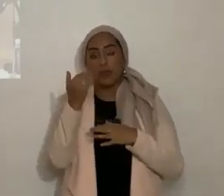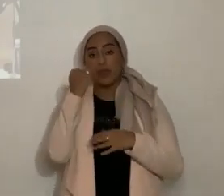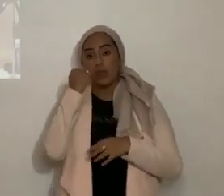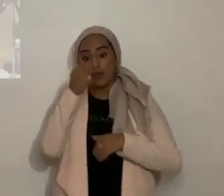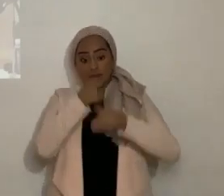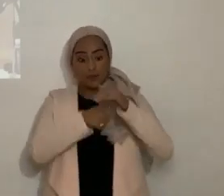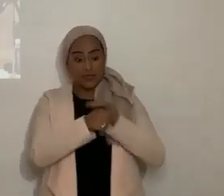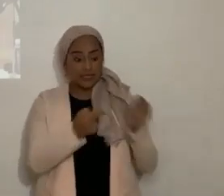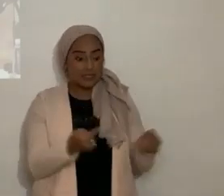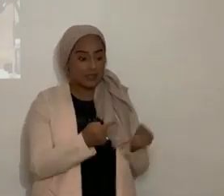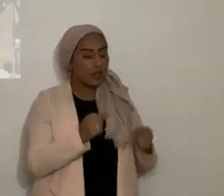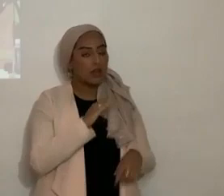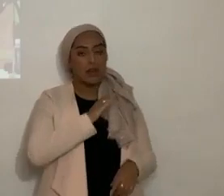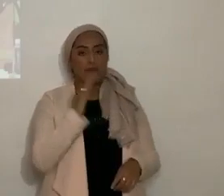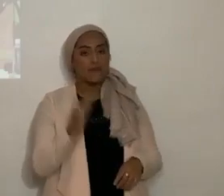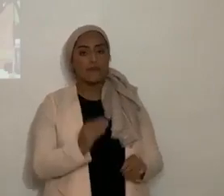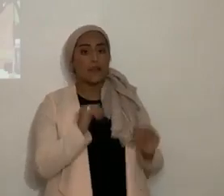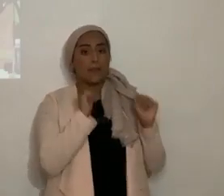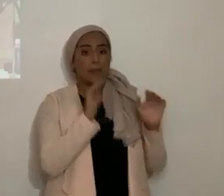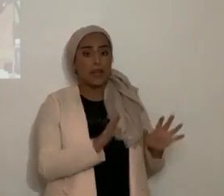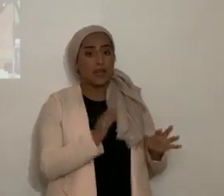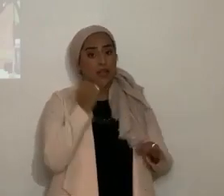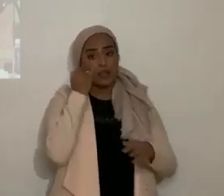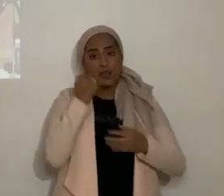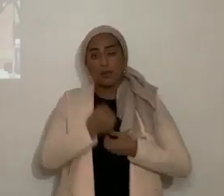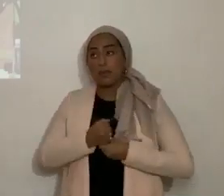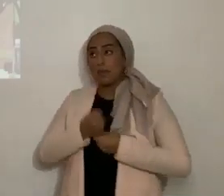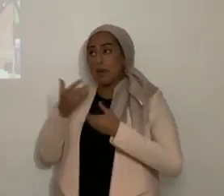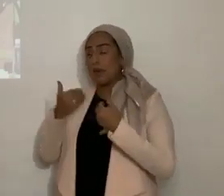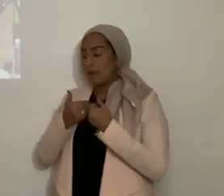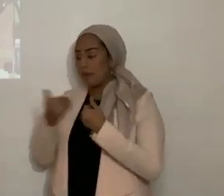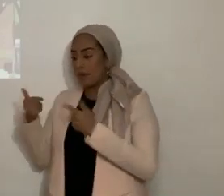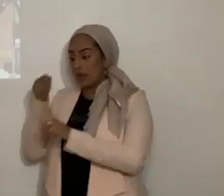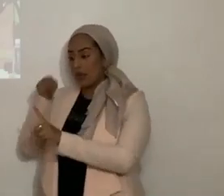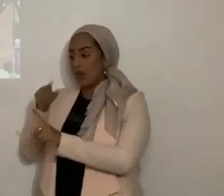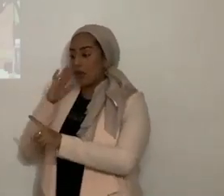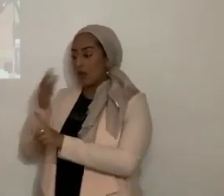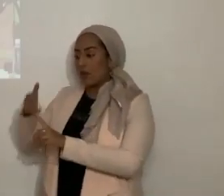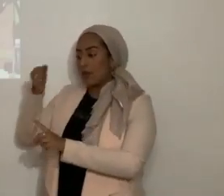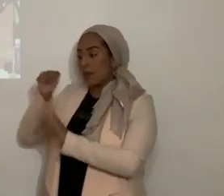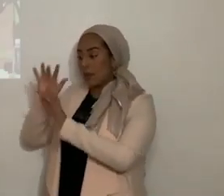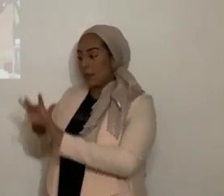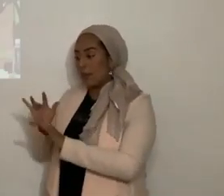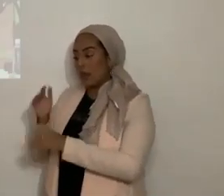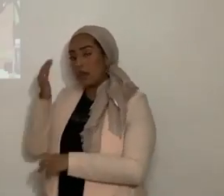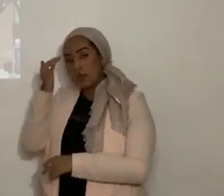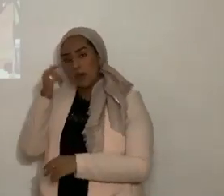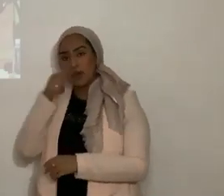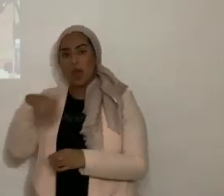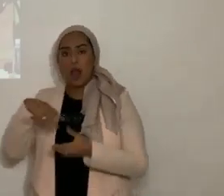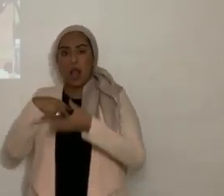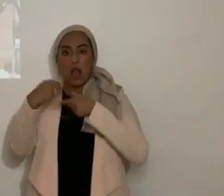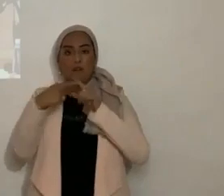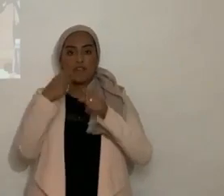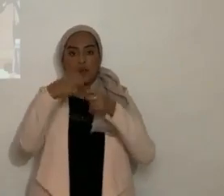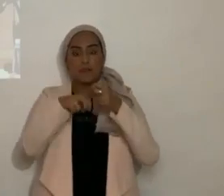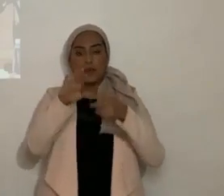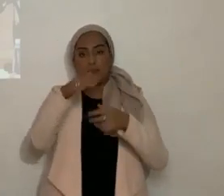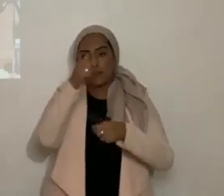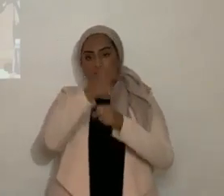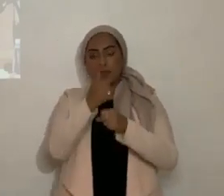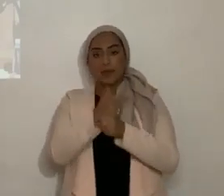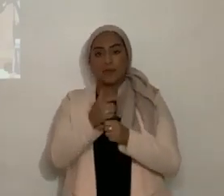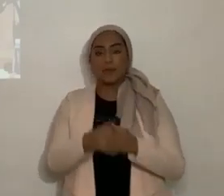encubre sus pecados no prosperará, mas el que los confiesa y se aparta, se alcanzará compasión. Por eso no he salido del problema, amigo,